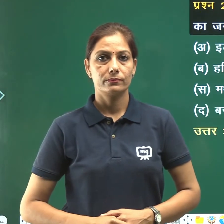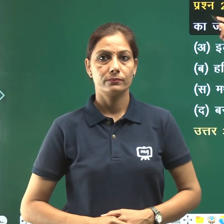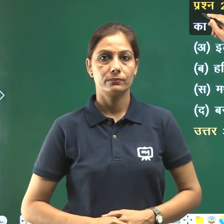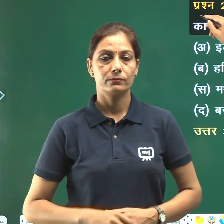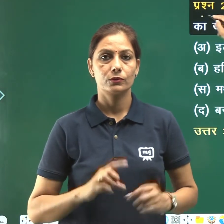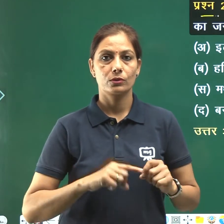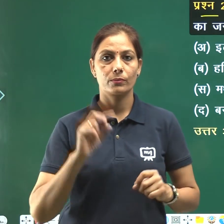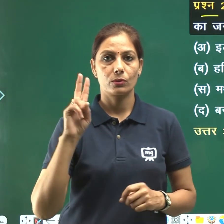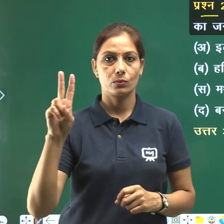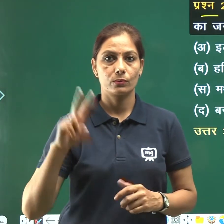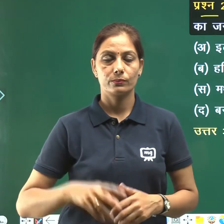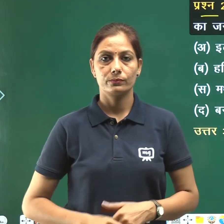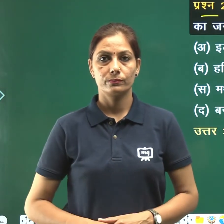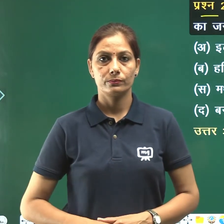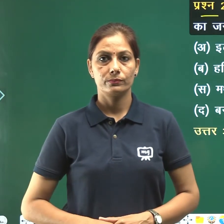प्रश्न 2,